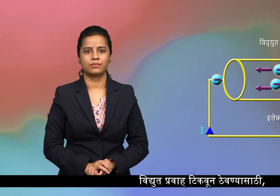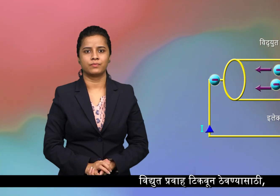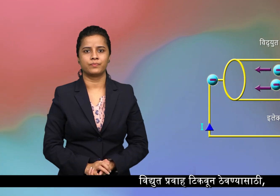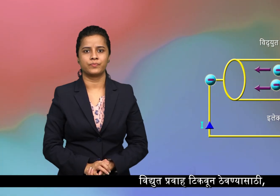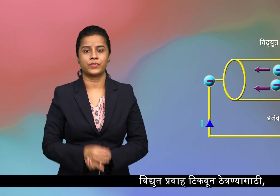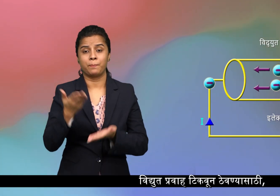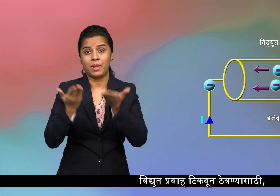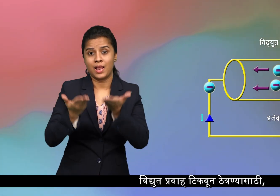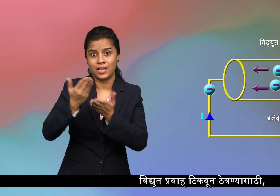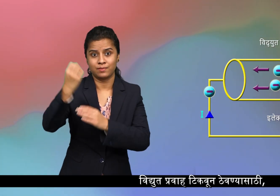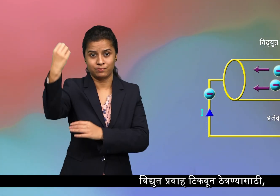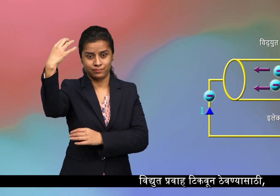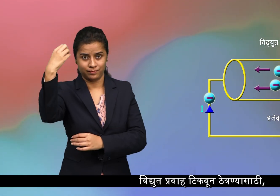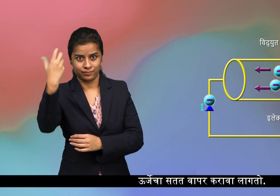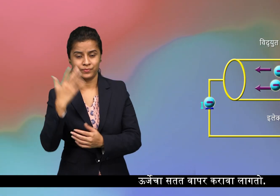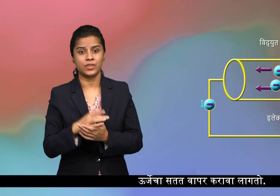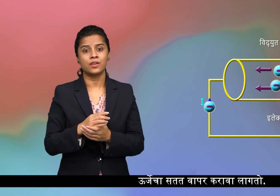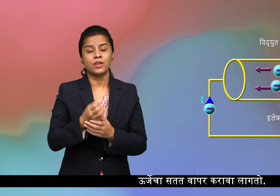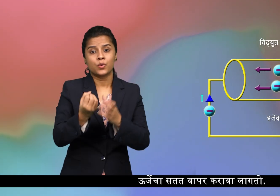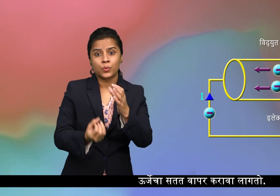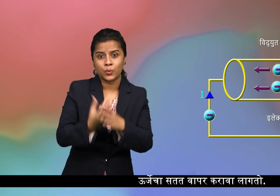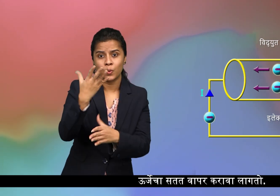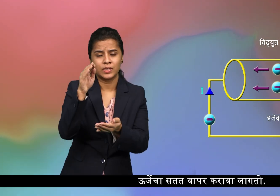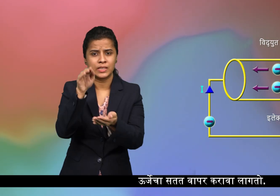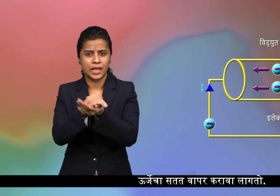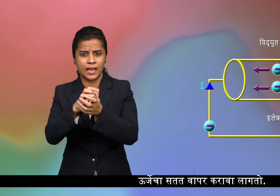विद्युत प्रवाह टिकवून ठेवण्यासाठी ऊर्जेचा सतत वापर करावा लागतो.